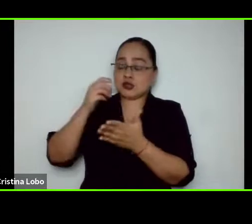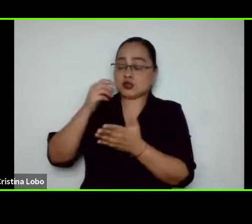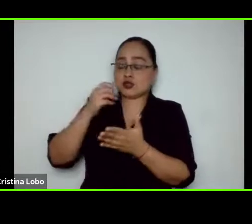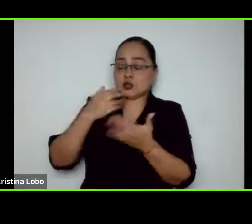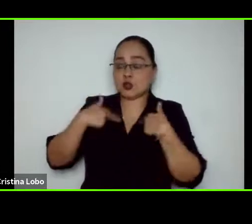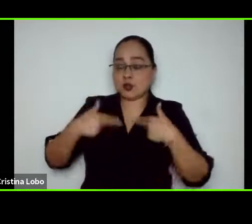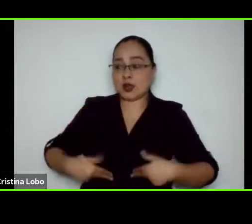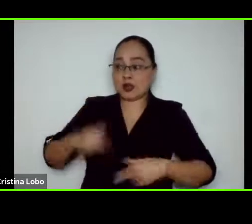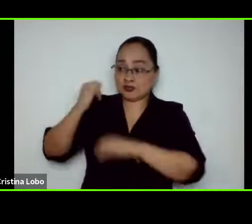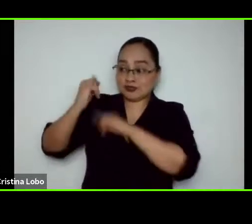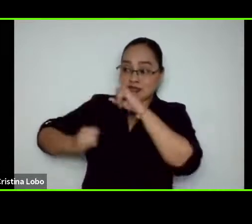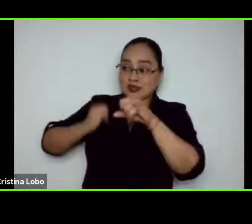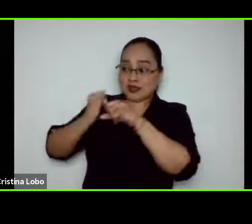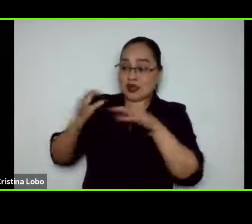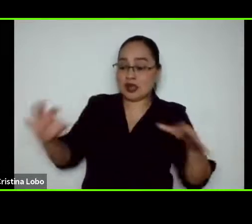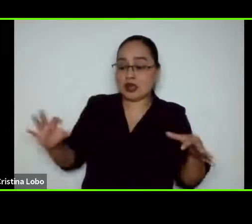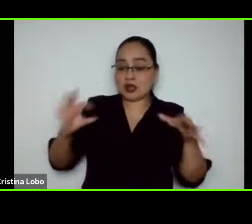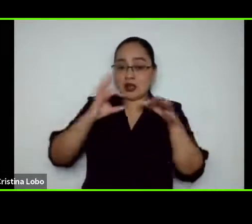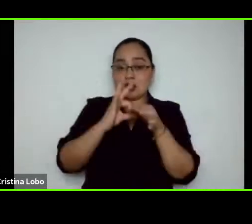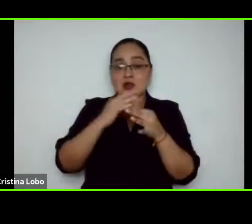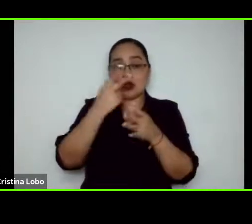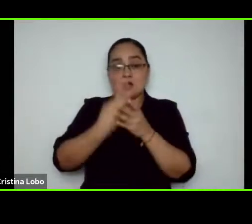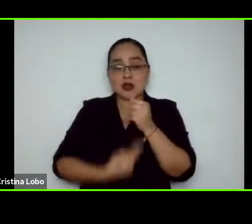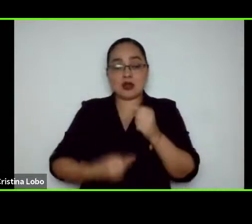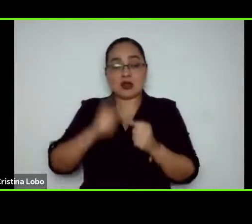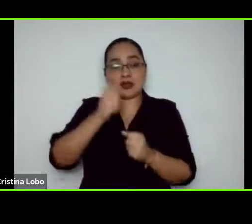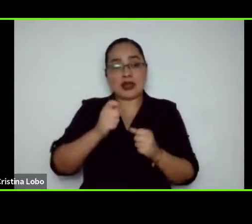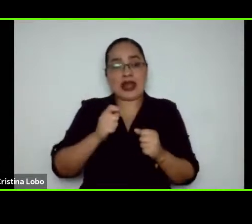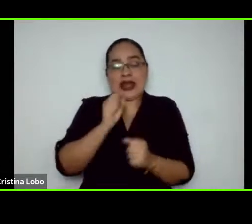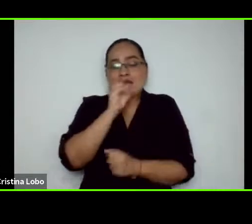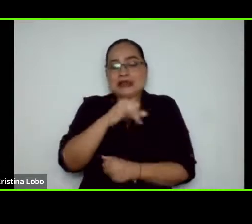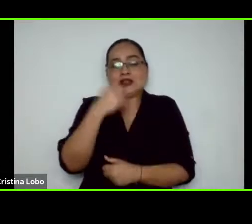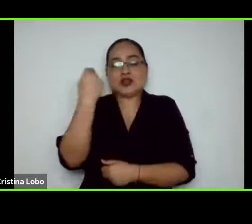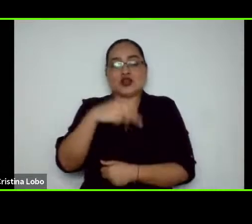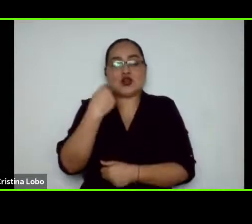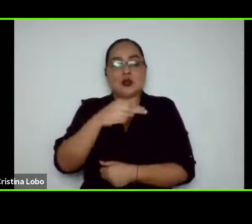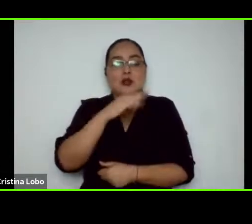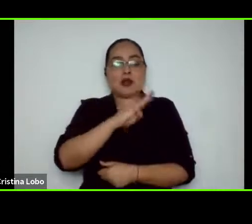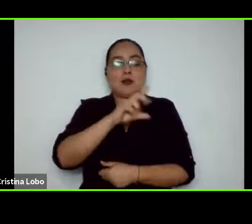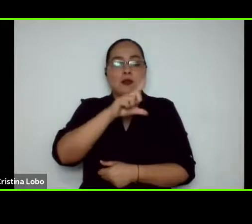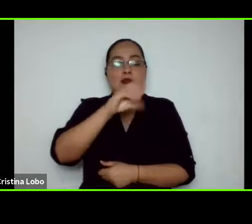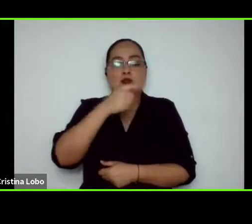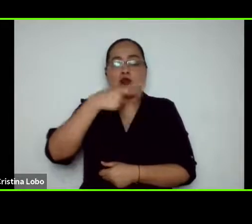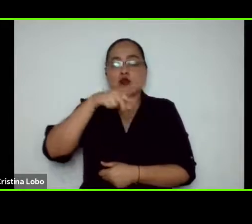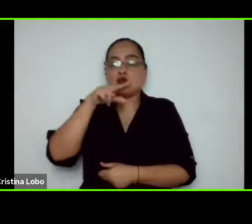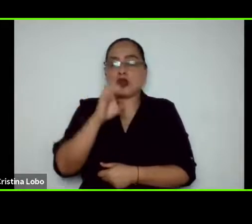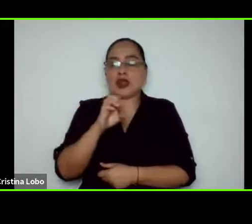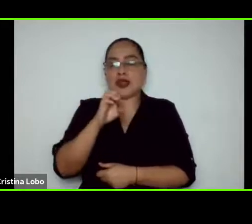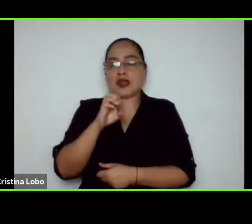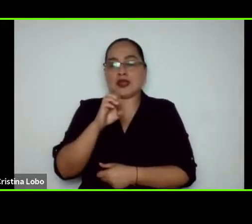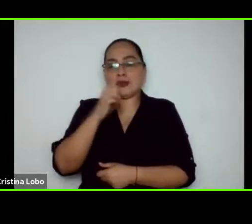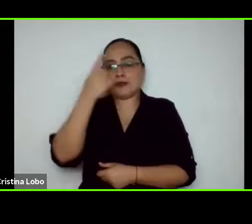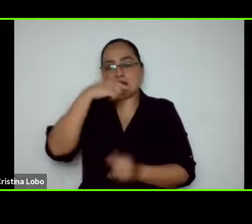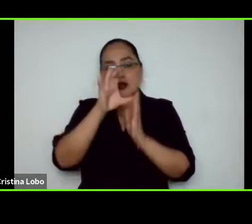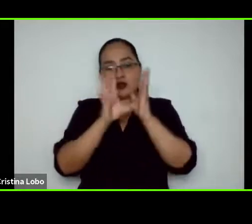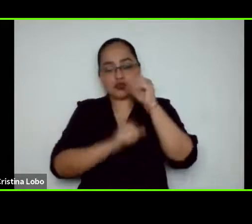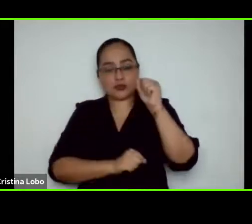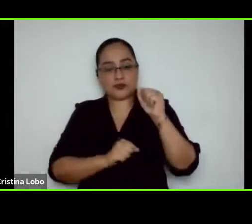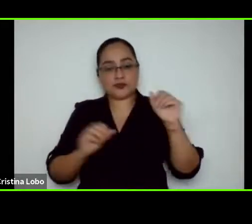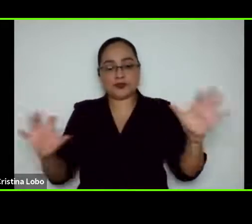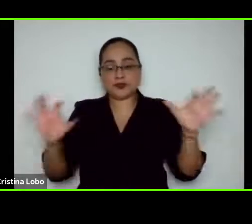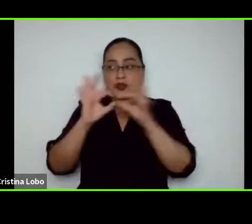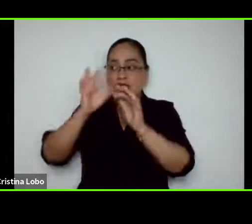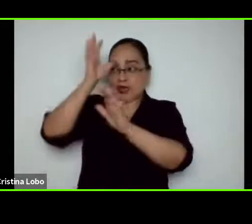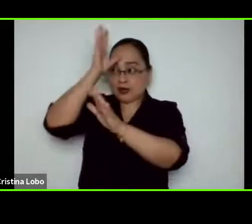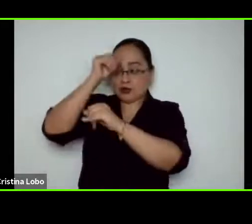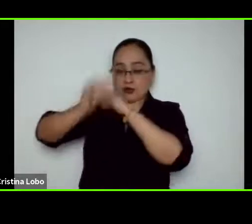se va a traducir, por ejemplo, en la idea de bloque de constitucionalidad, en la idea de que los derechos humanos previstos en tratados